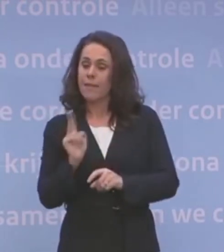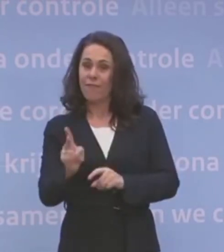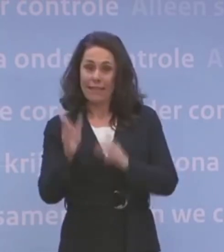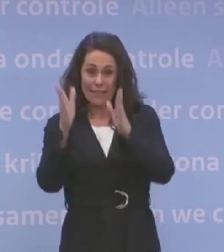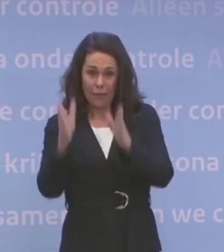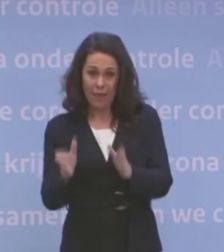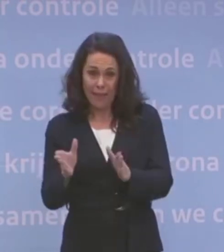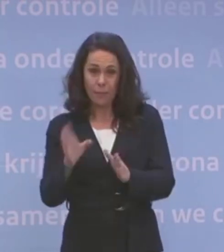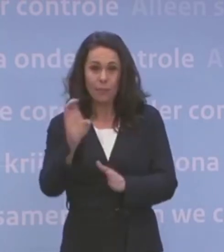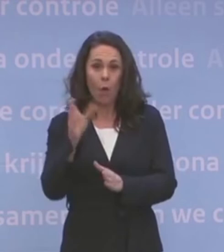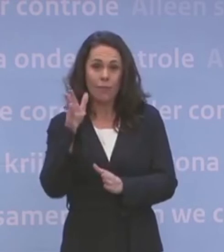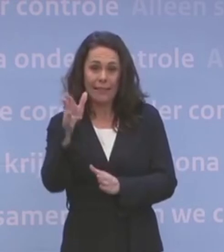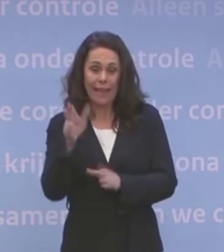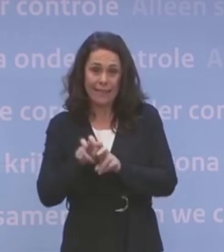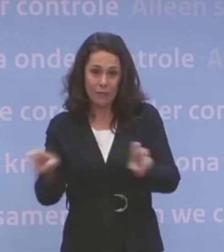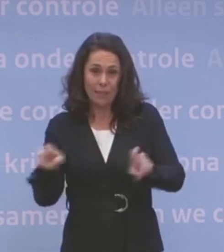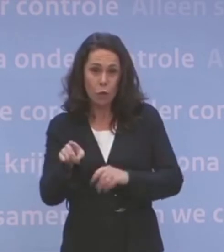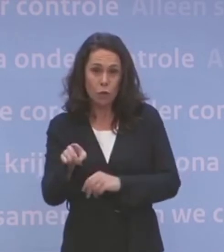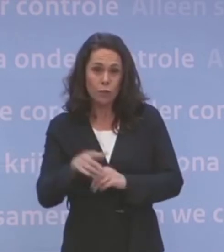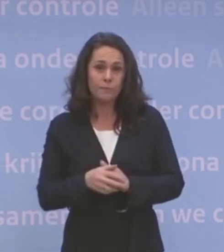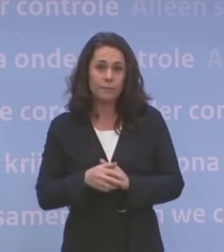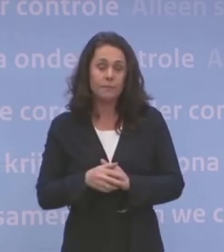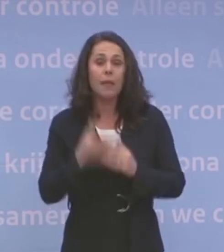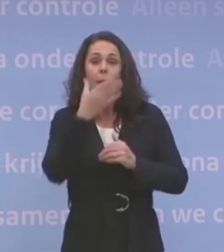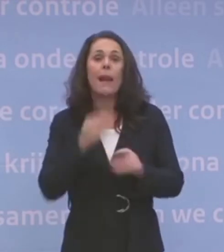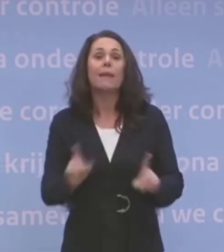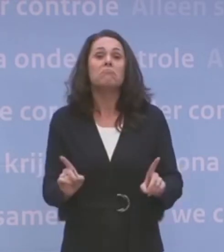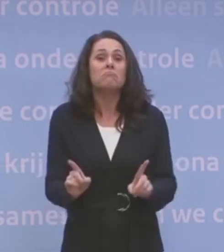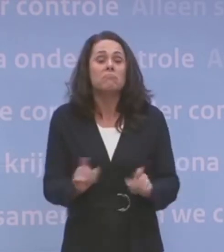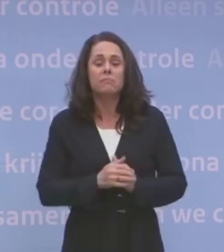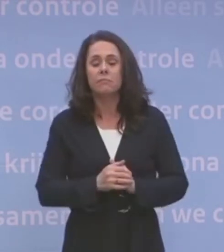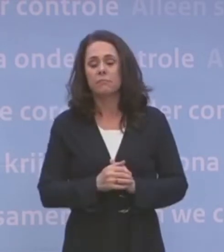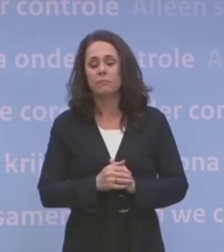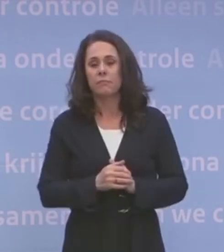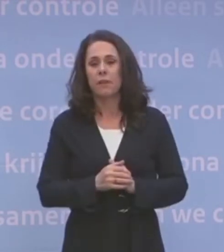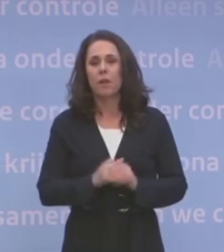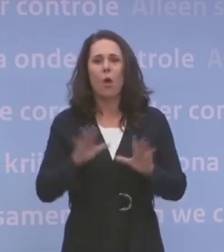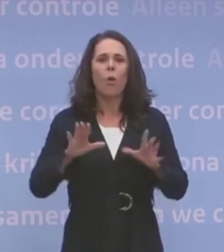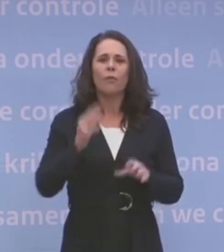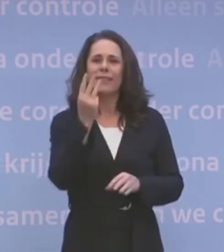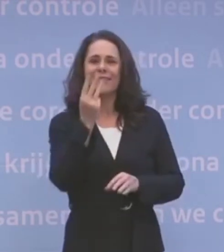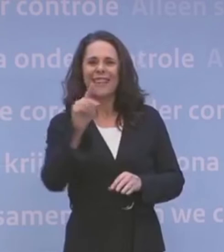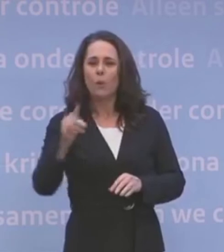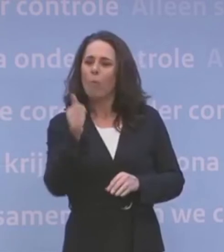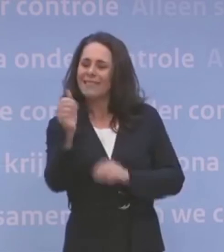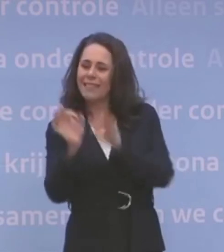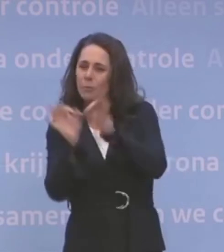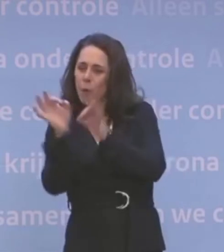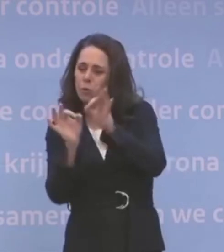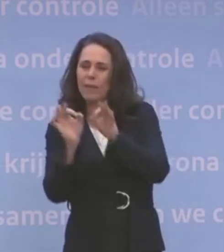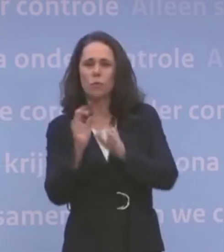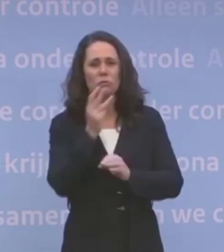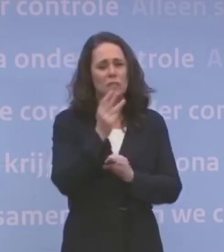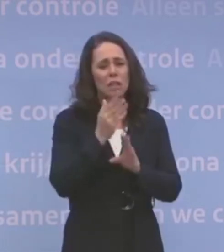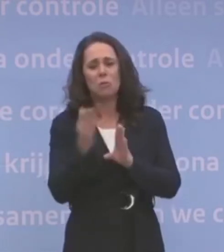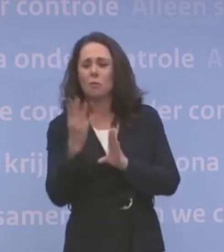het COVID-19 virus. En wat bleek? We vonden ongeveer dat 3,6%, tussen